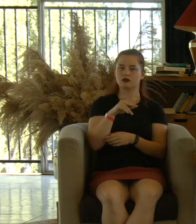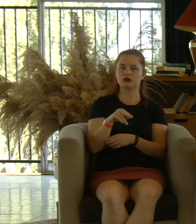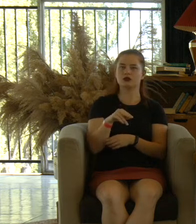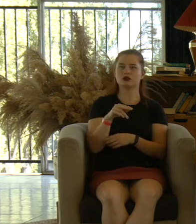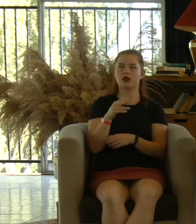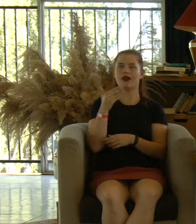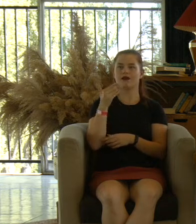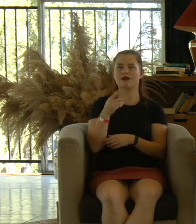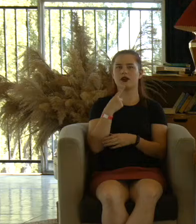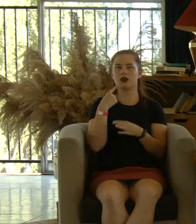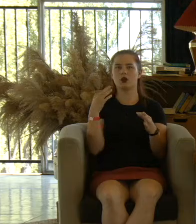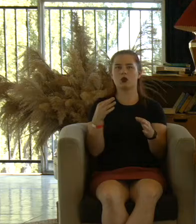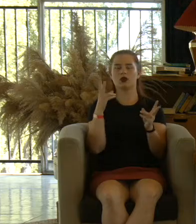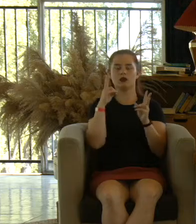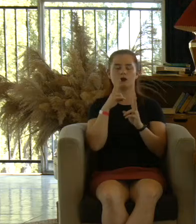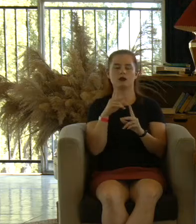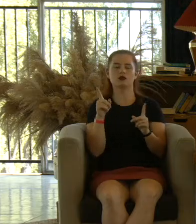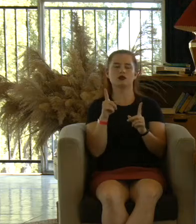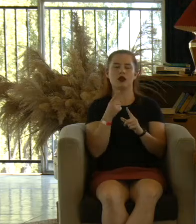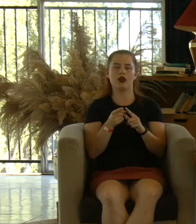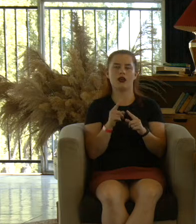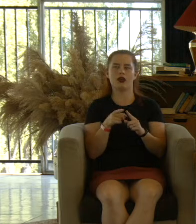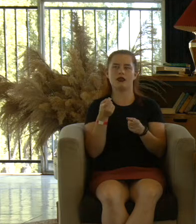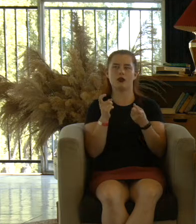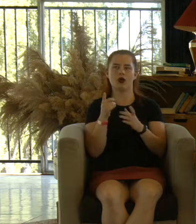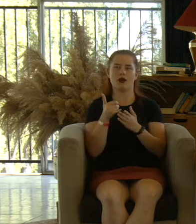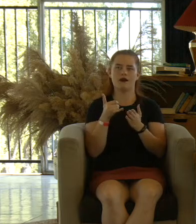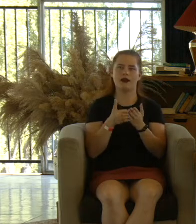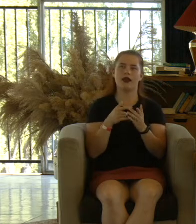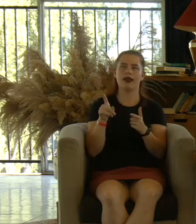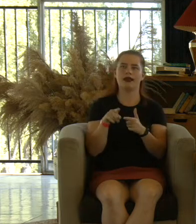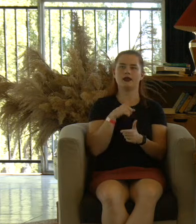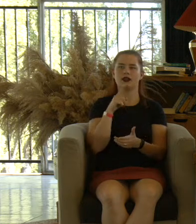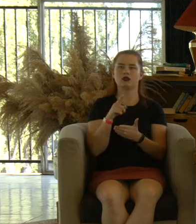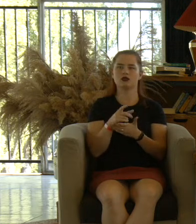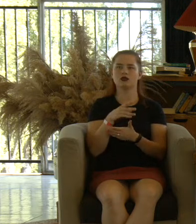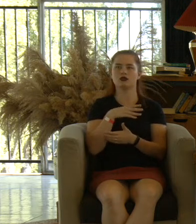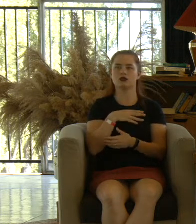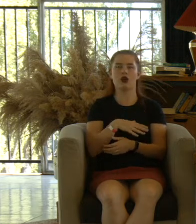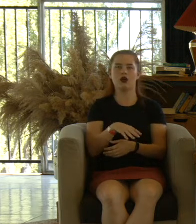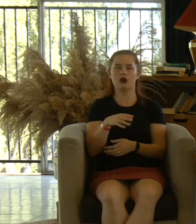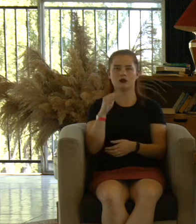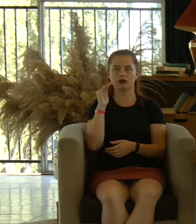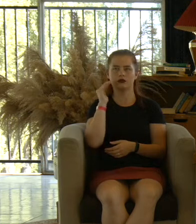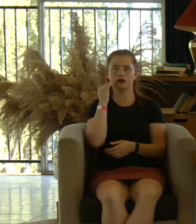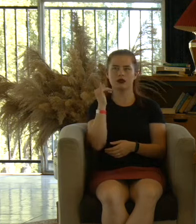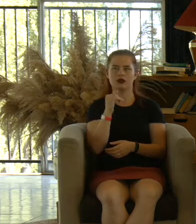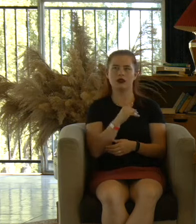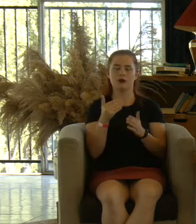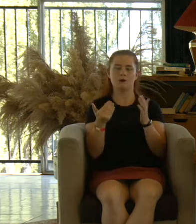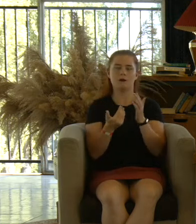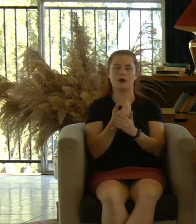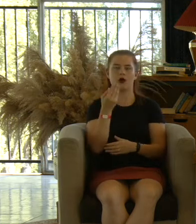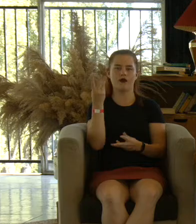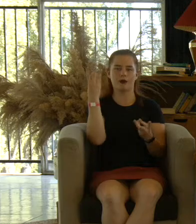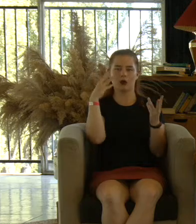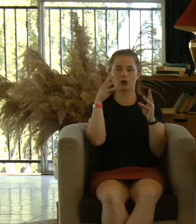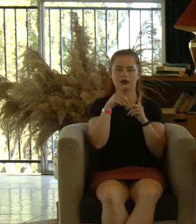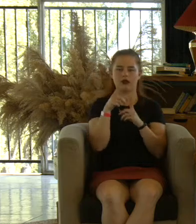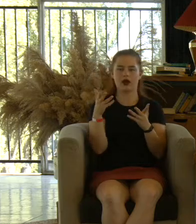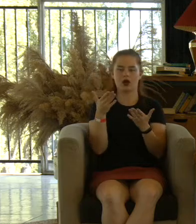никогда не узнаете, что это натуральное вино. И натуральное вино может быть абсолютно фанки, крейзи и любые другие модные слова, которые сейчас его используют для